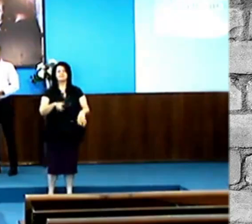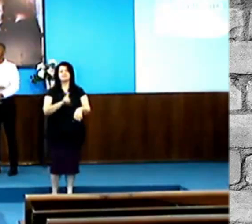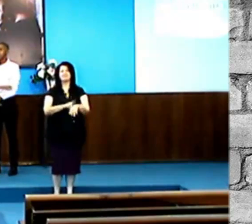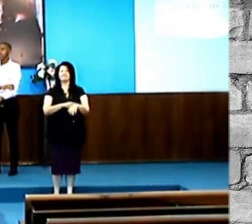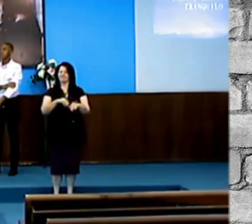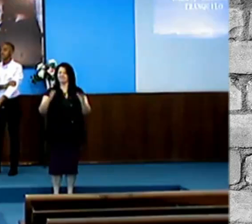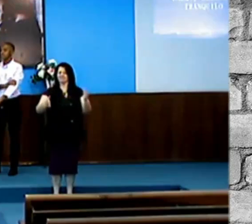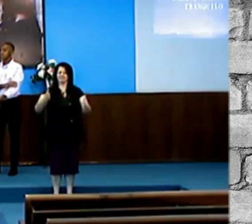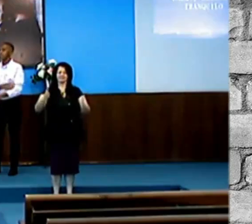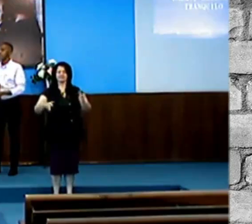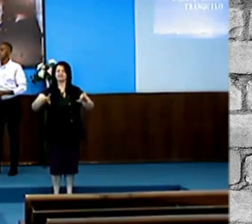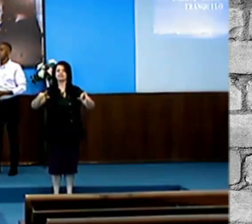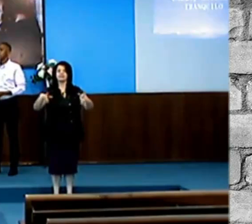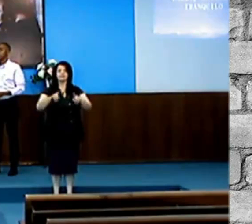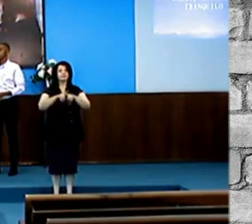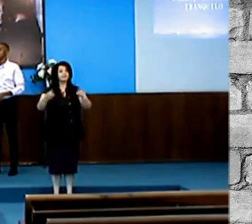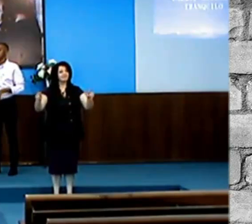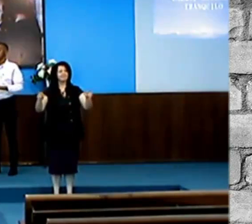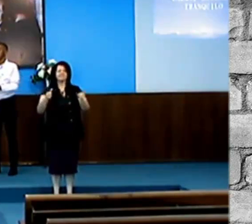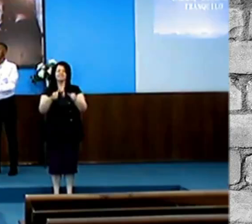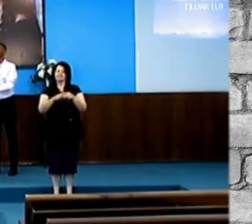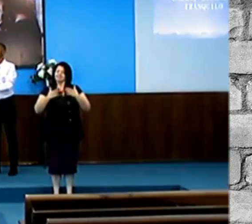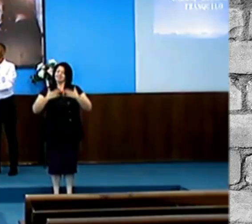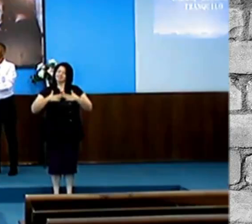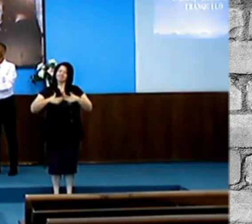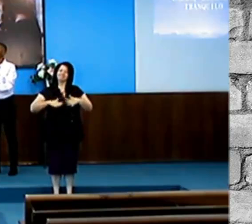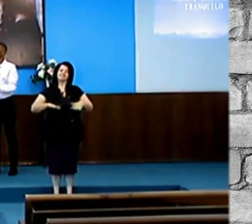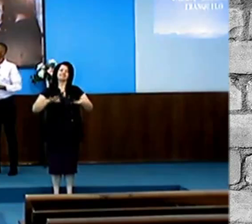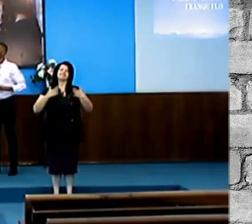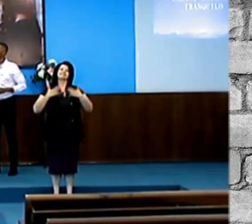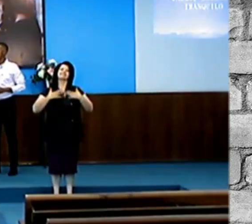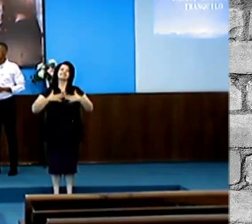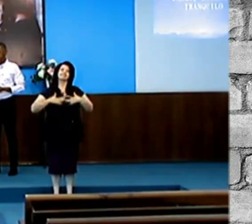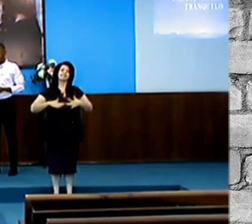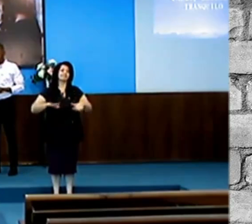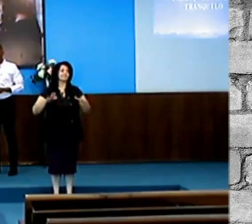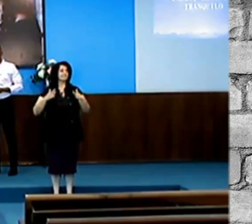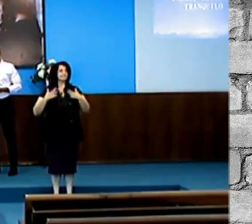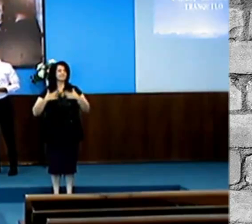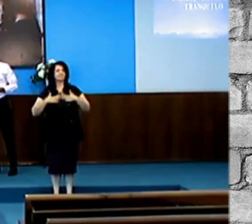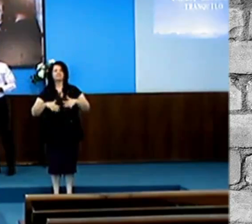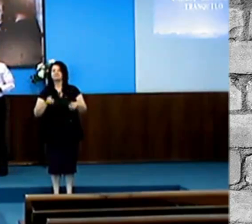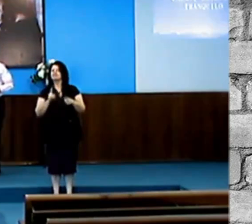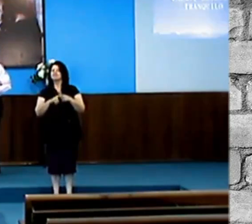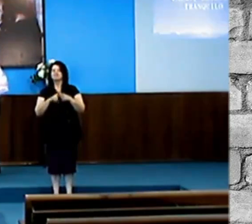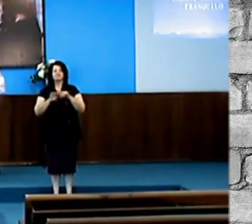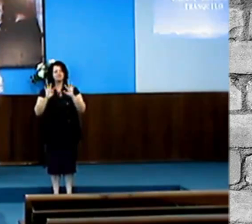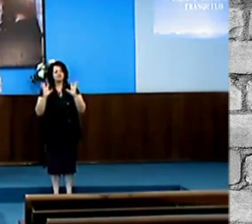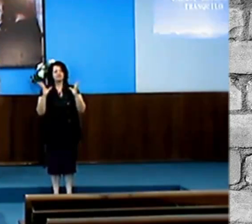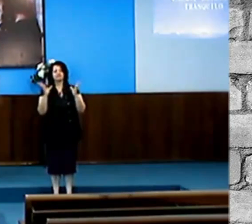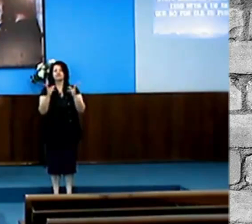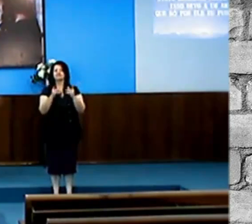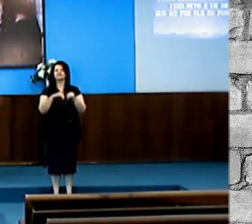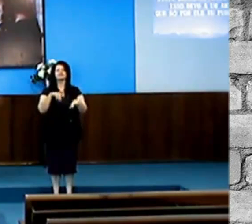né? Mas o que eu tenho a dizer para os irmãos é que fiquem calmos, fiquem serenos, fiquem tranquilos, porque tudo isso já